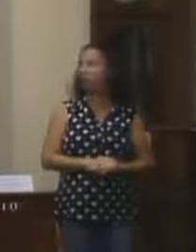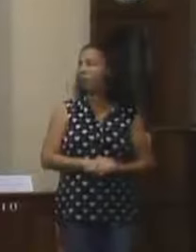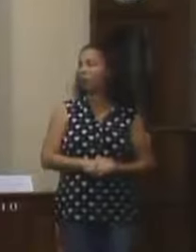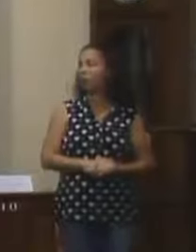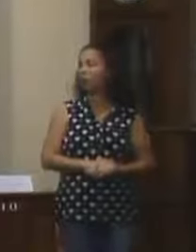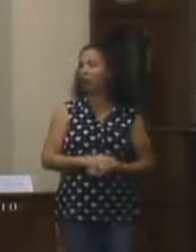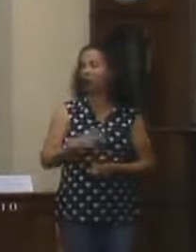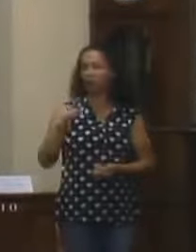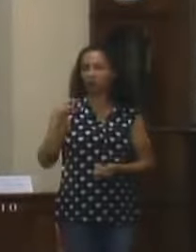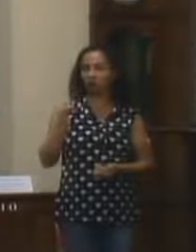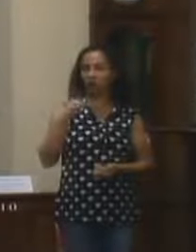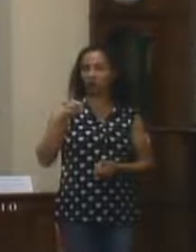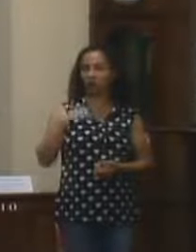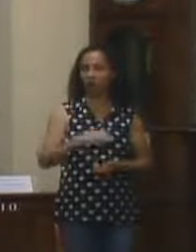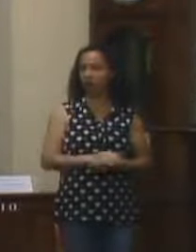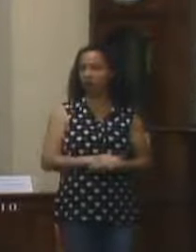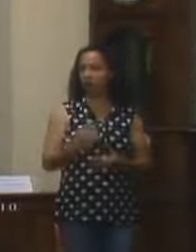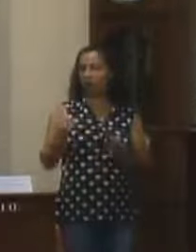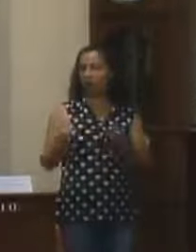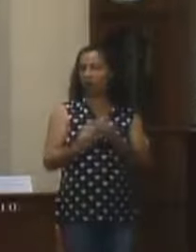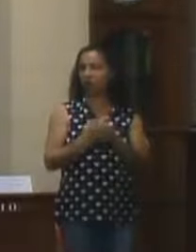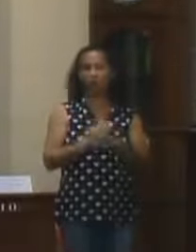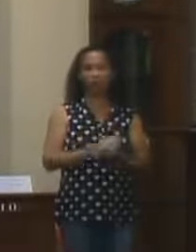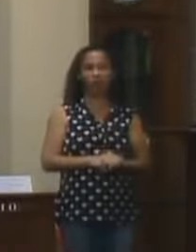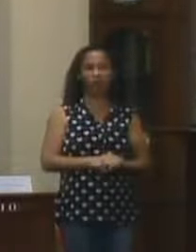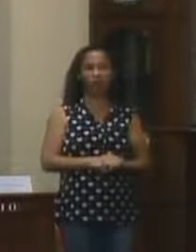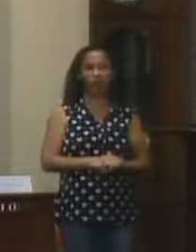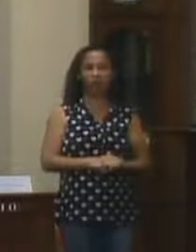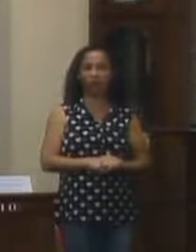Vereador Rafael de Oliveira Tavares.